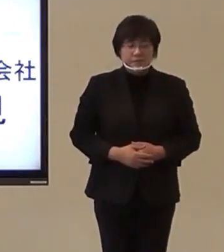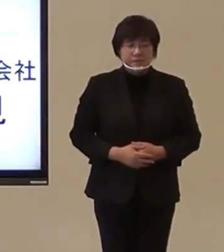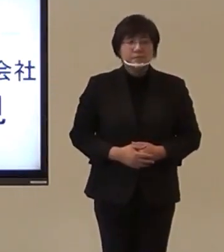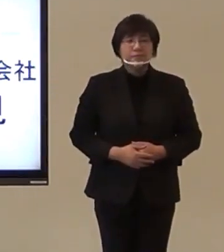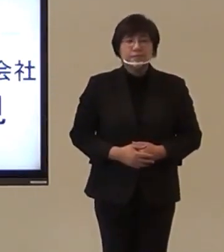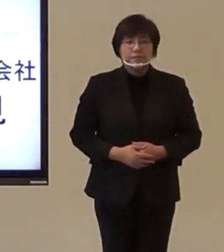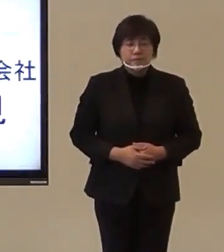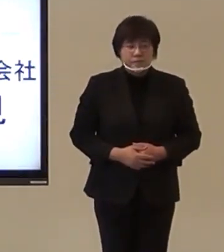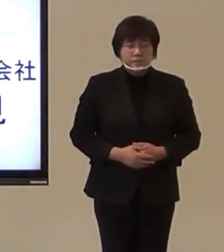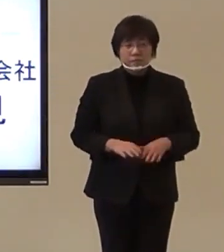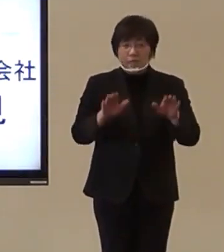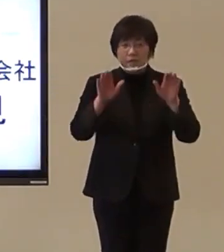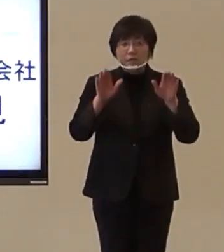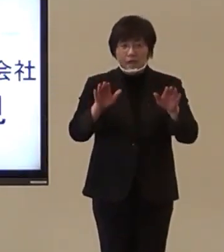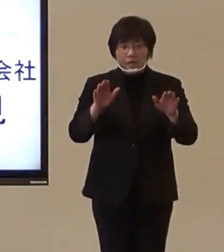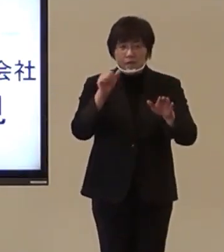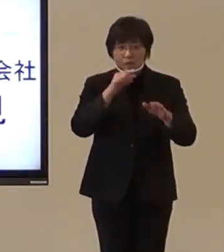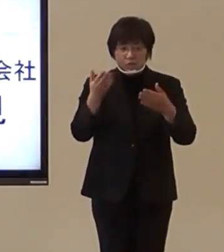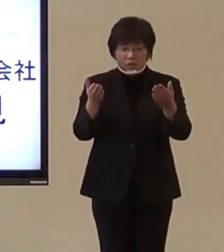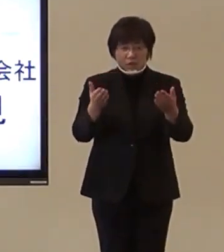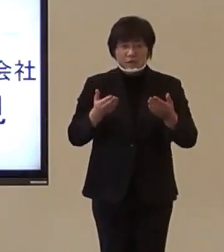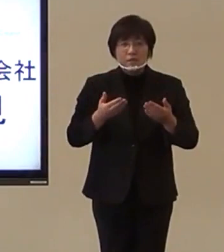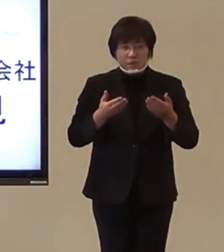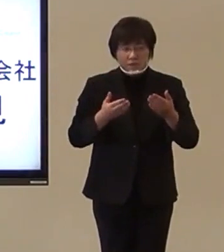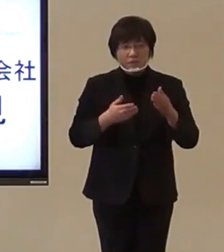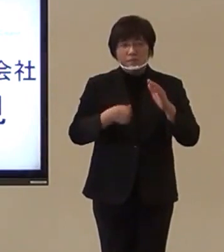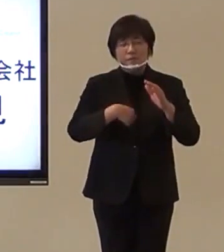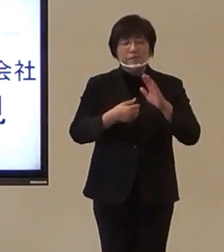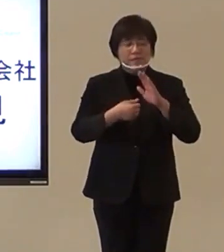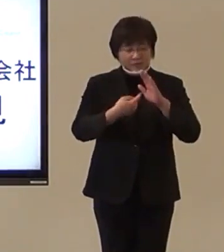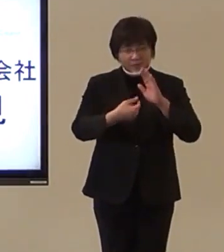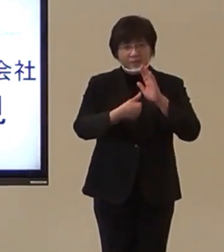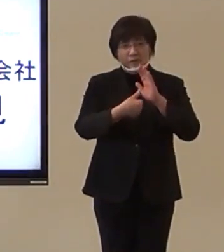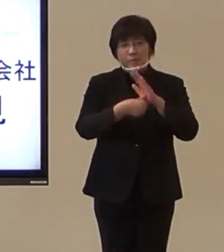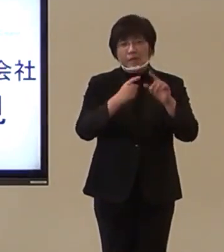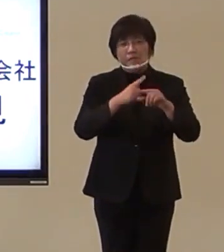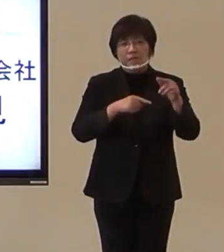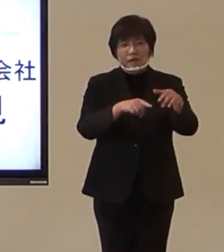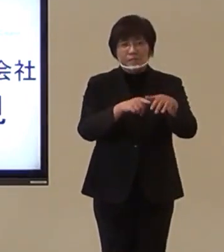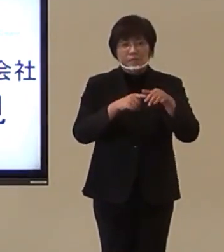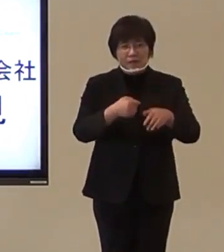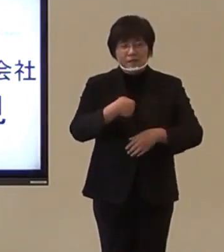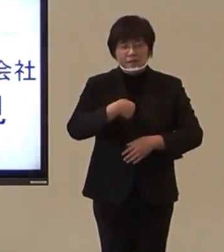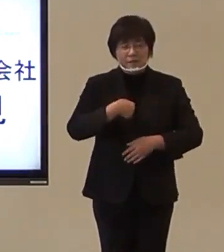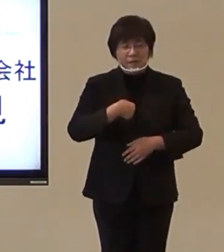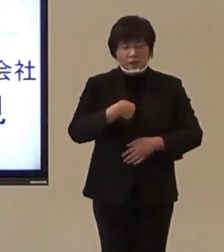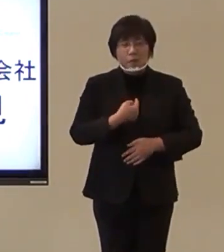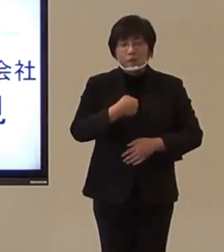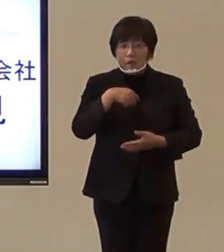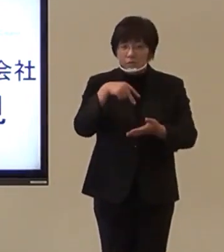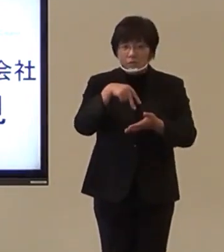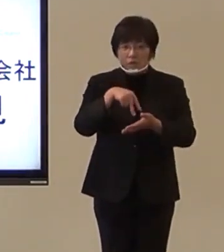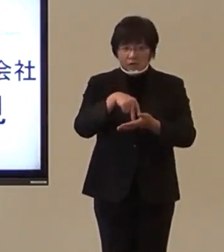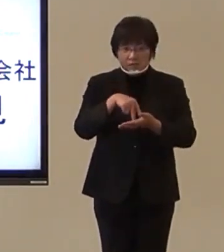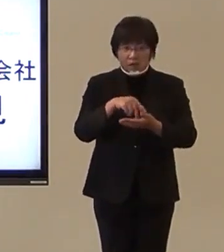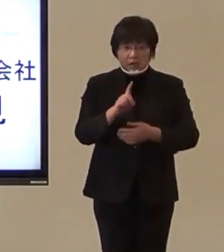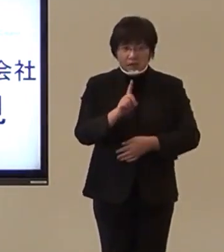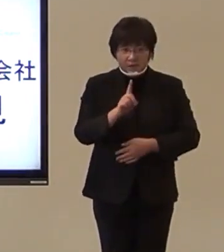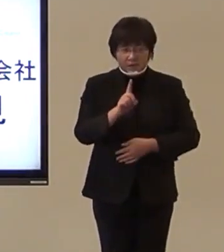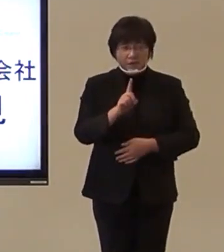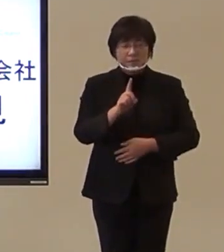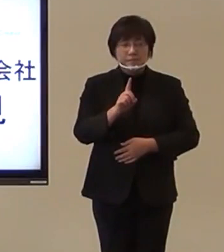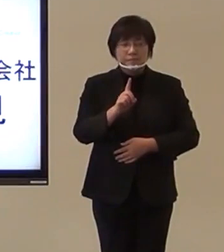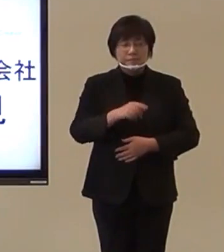はい、ただいまご紹介を受けました中村でございます。まず私の立場でございますけれども、私